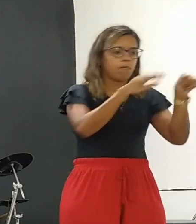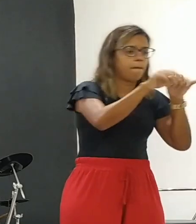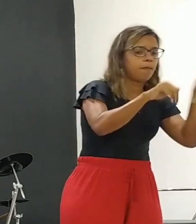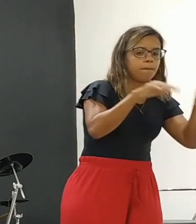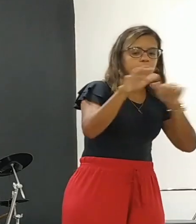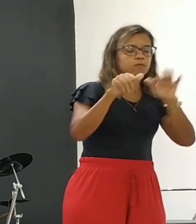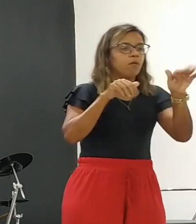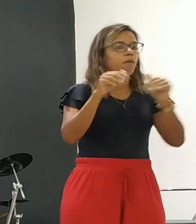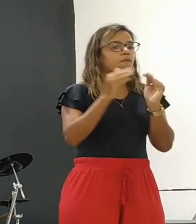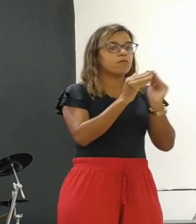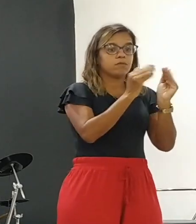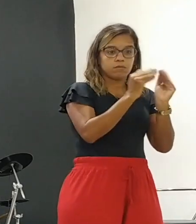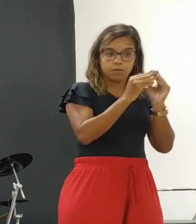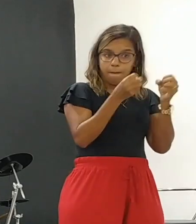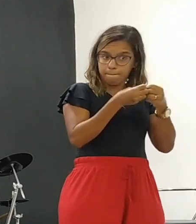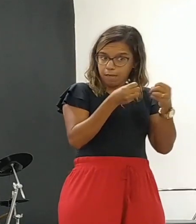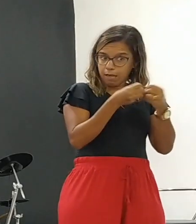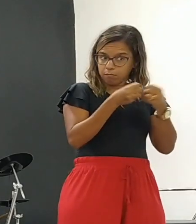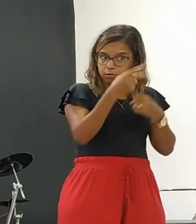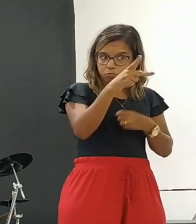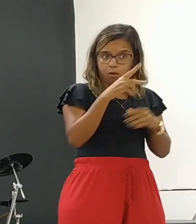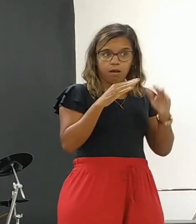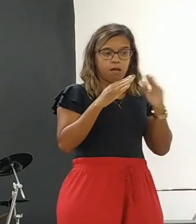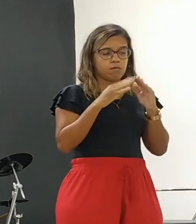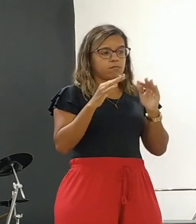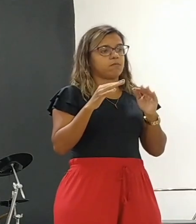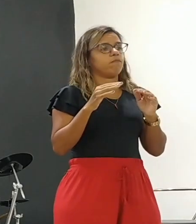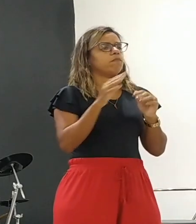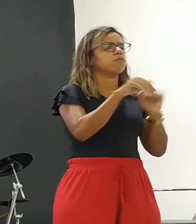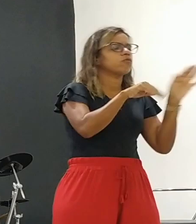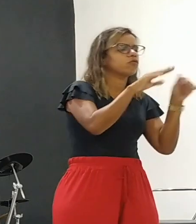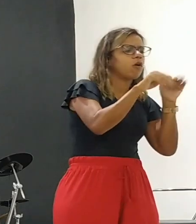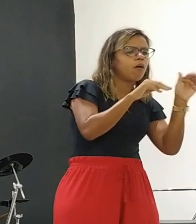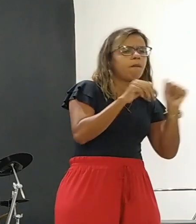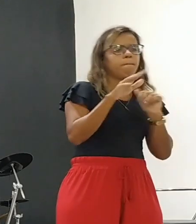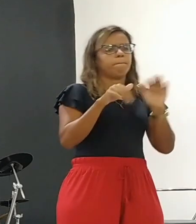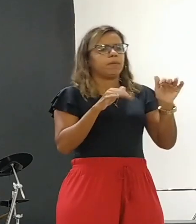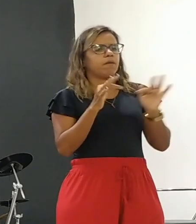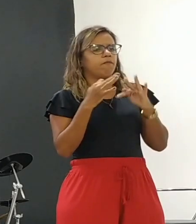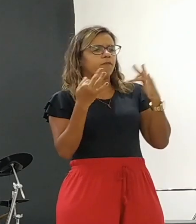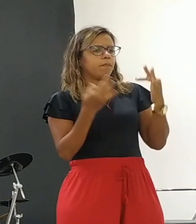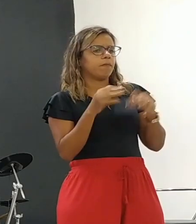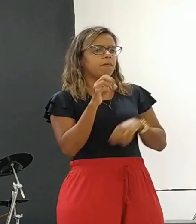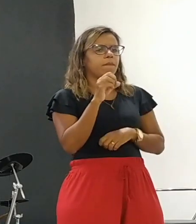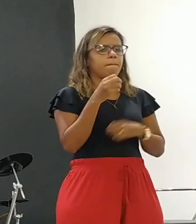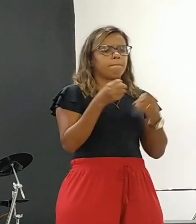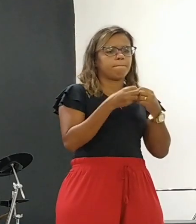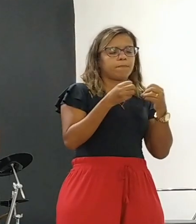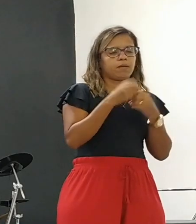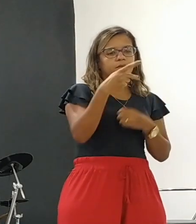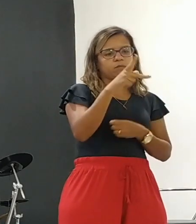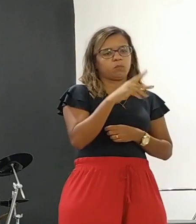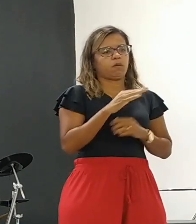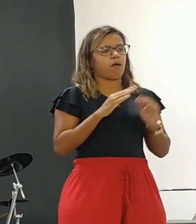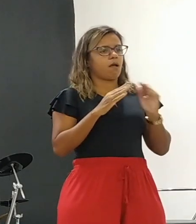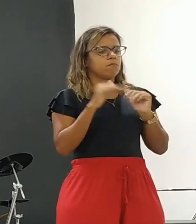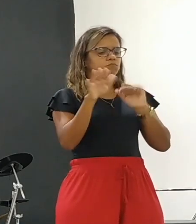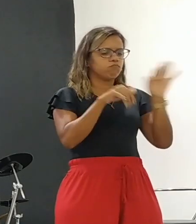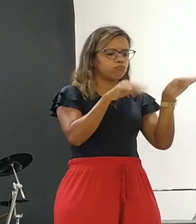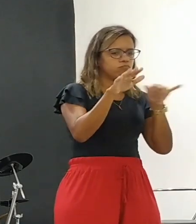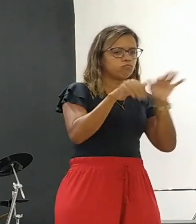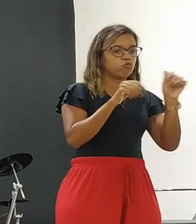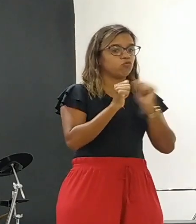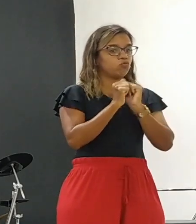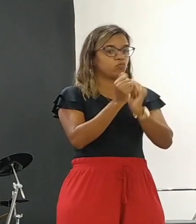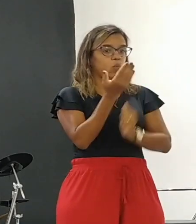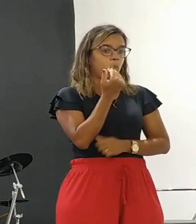vizinho que está próximo. Ele fala que está próximo. Amém? Chama aquele parente também próximo. Traz tudo para sua casa e